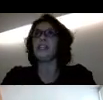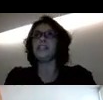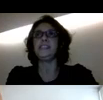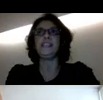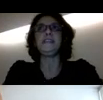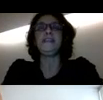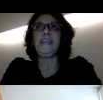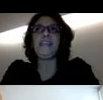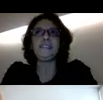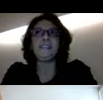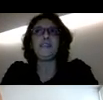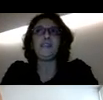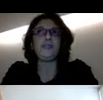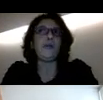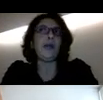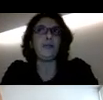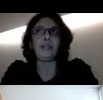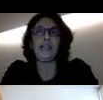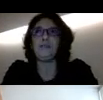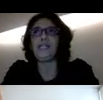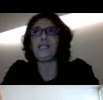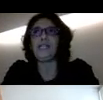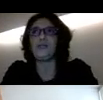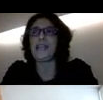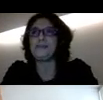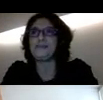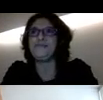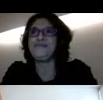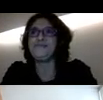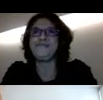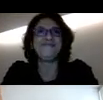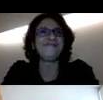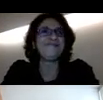creo que en Argentina ella sí ha estado haciendo algo por ahí. Podríamos consultar.